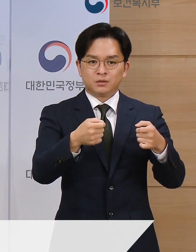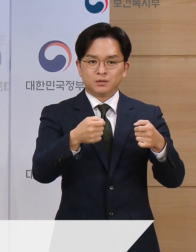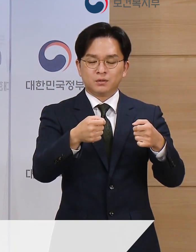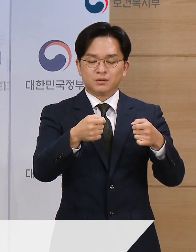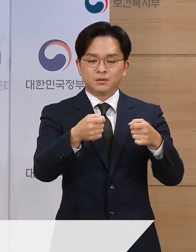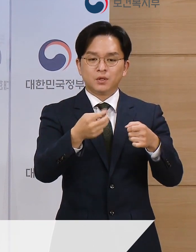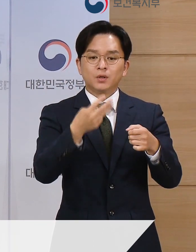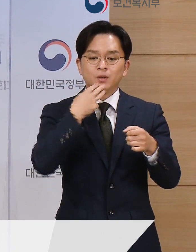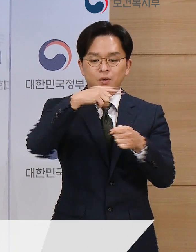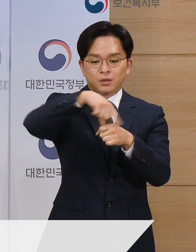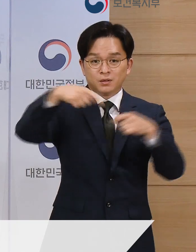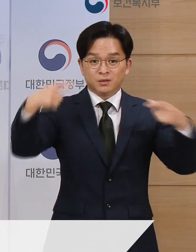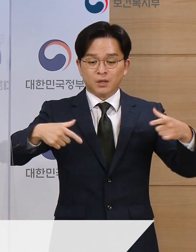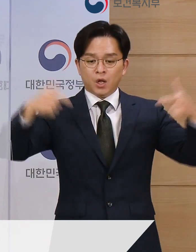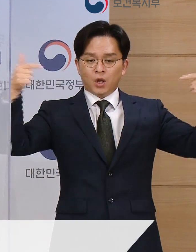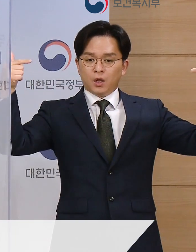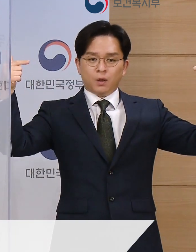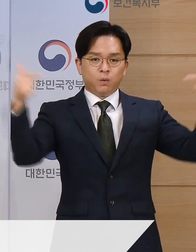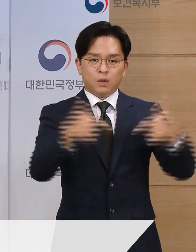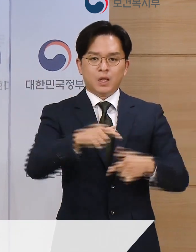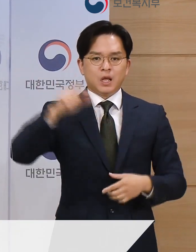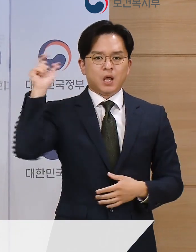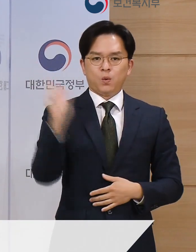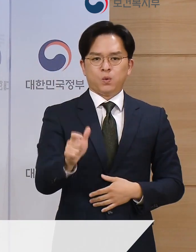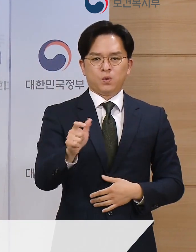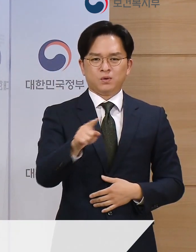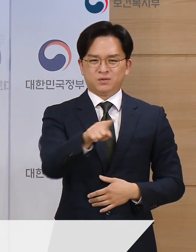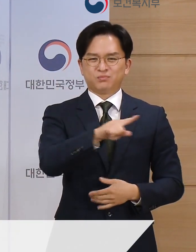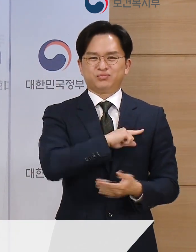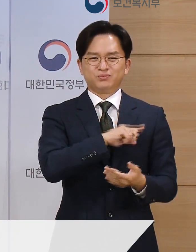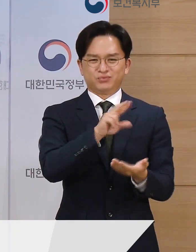수도권이 확연한 진정세를 보이진 않고 있습니다.